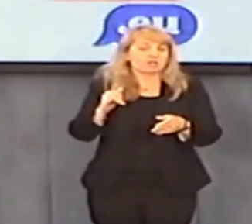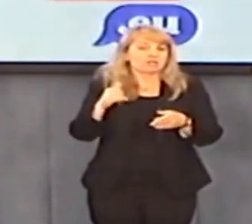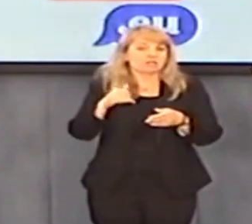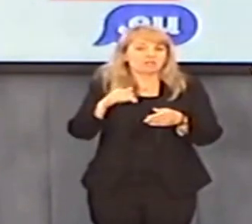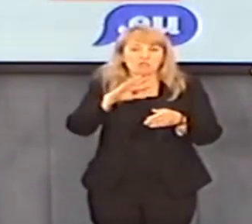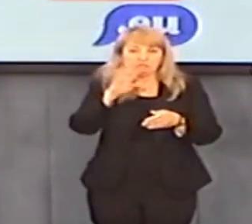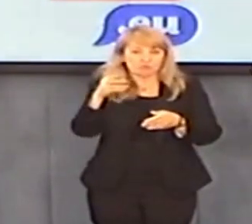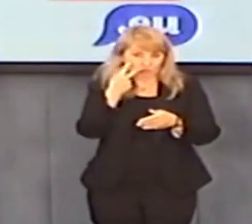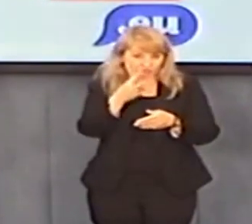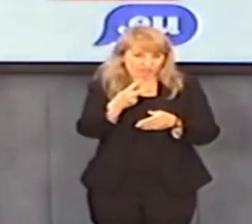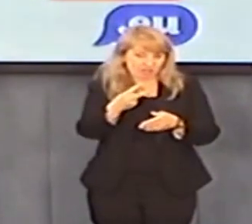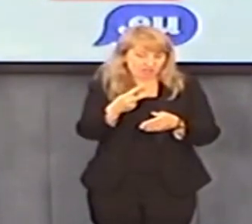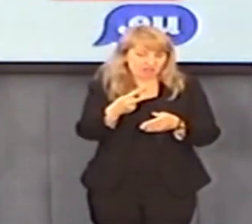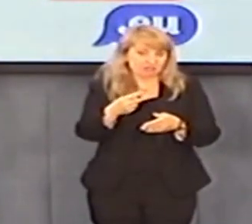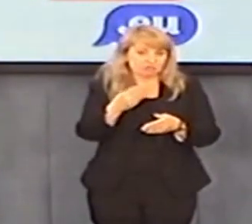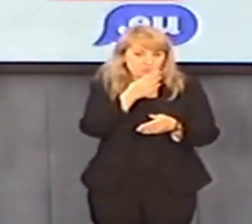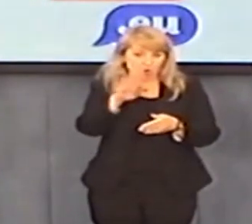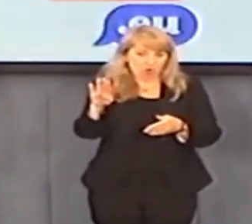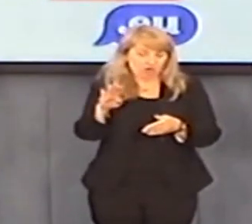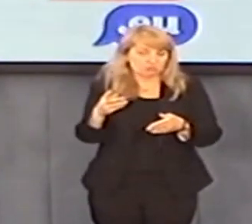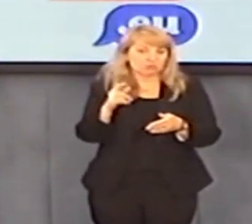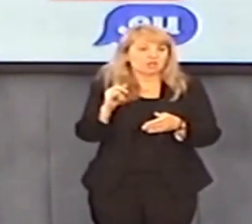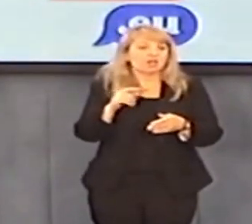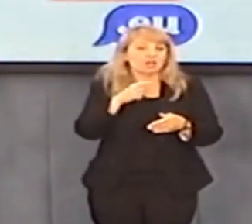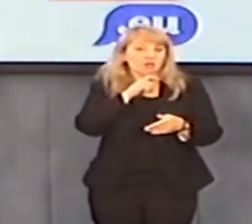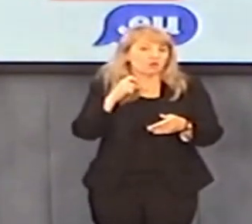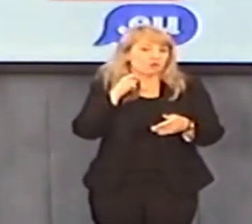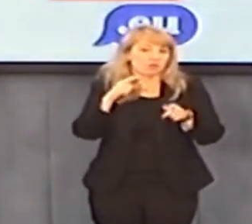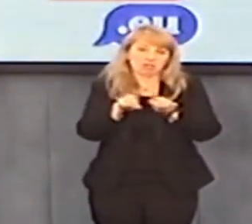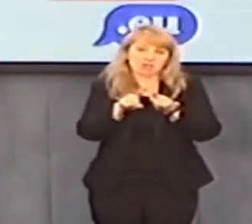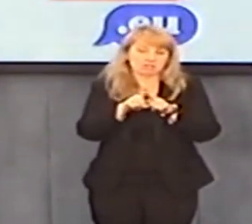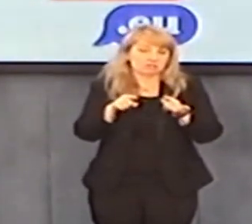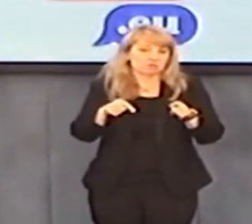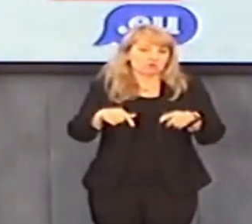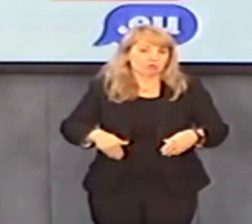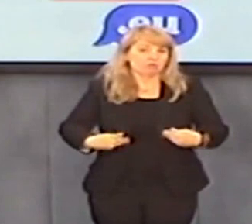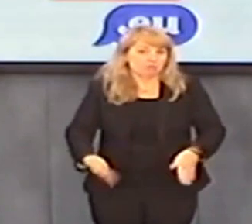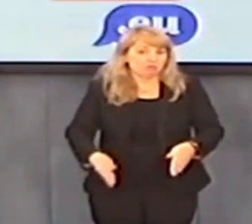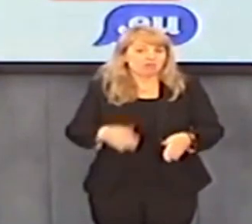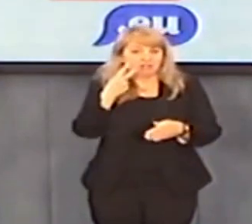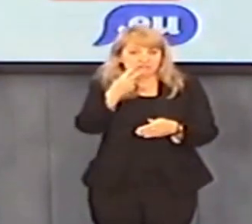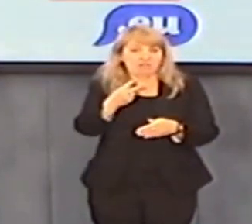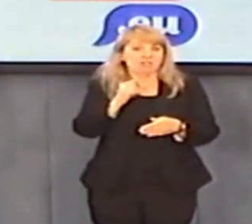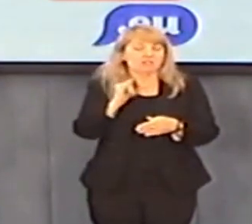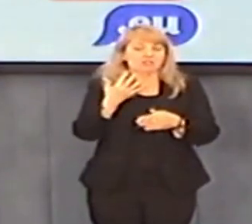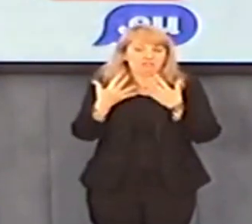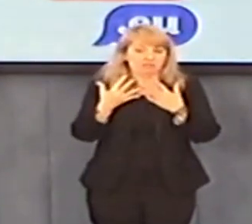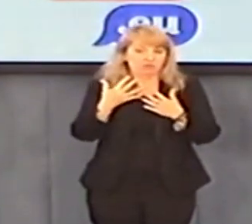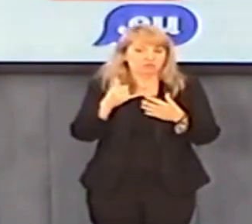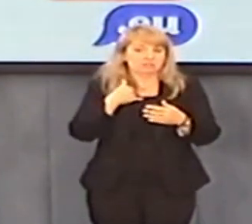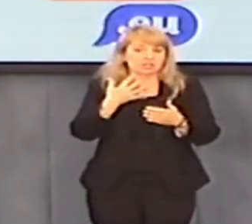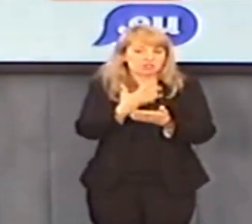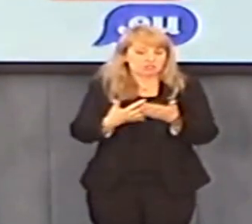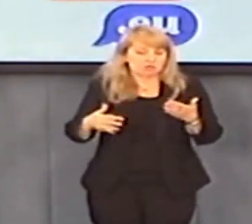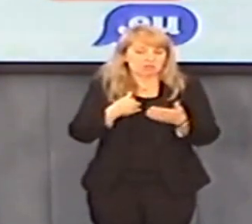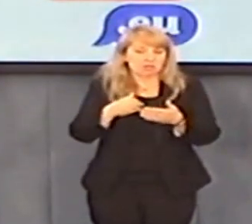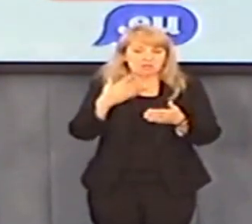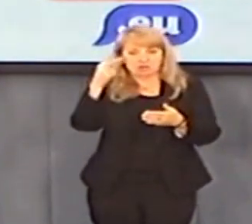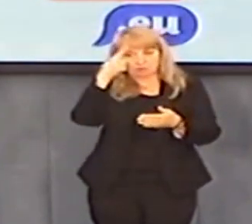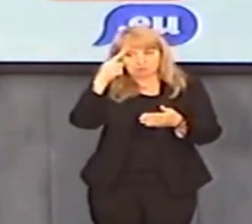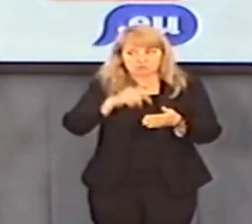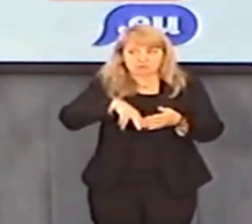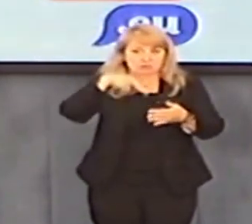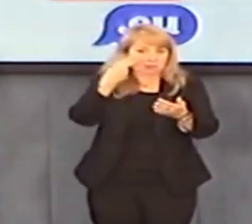genitalia. Ksiądz Paweł również miał swoje na wierzchu. Ziemia mi się usunęła spod nóg, bo nie mogłam uwierzyć w to, co zobaczyłam